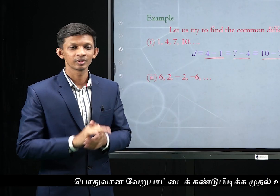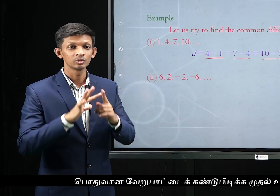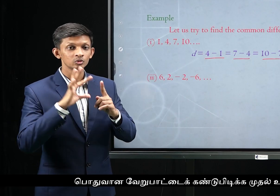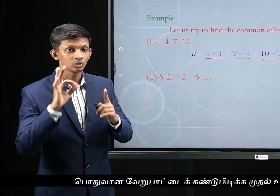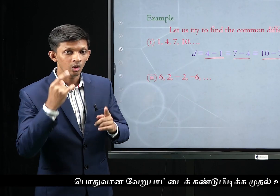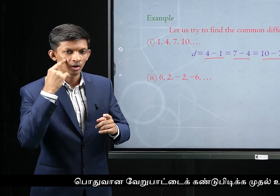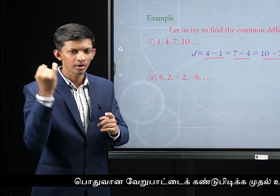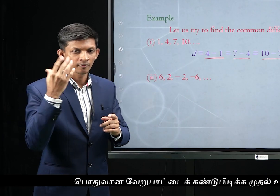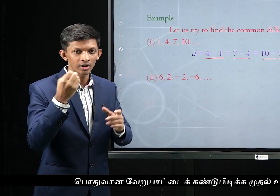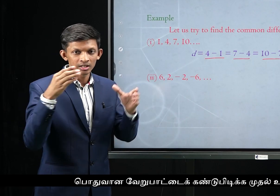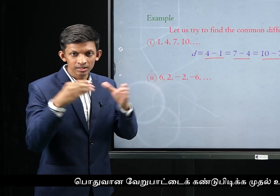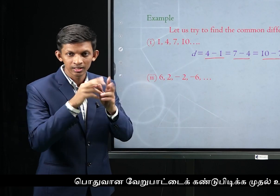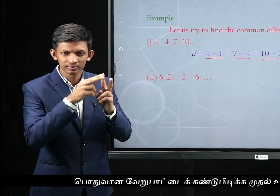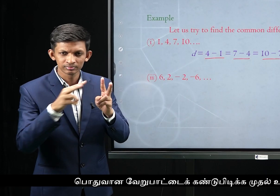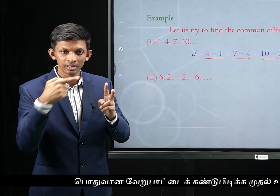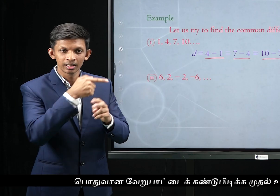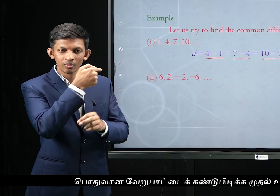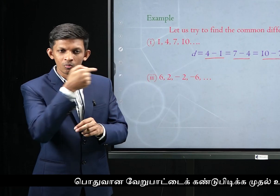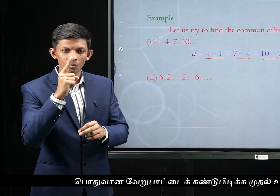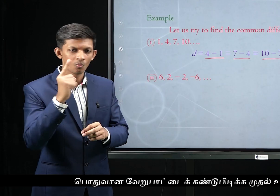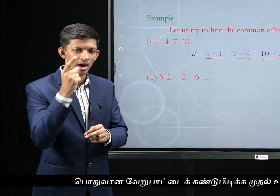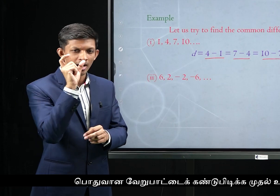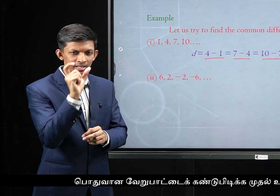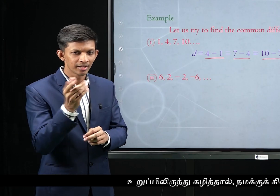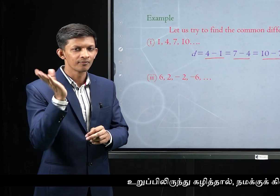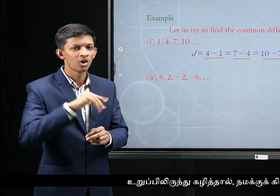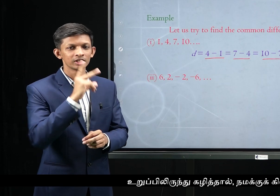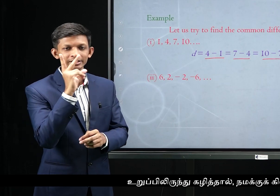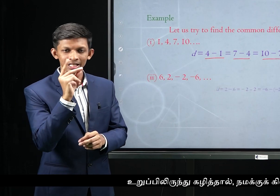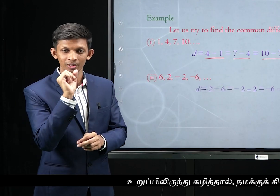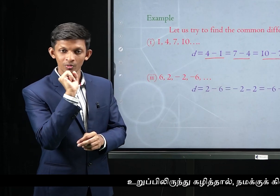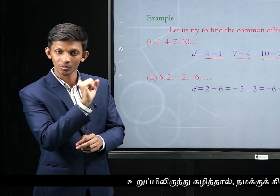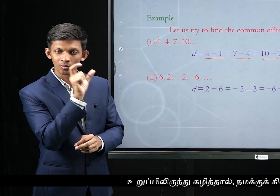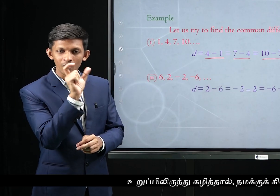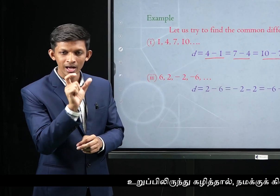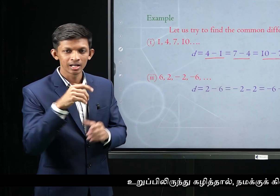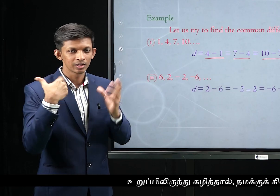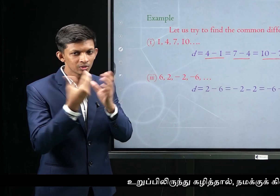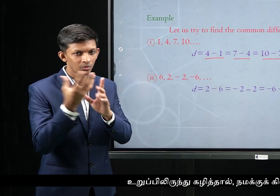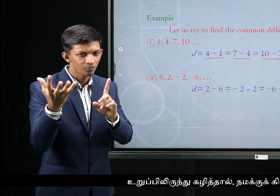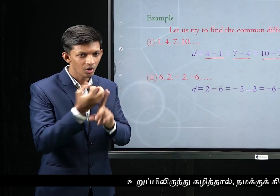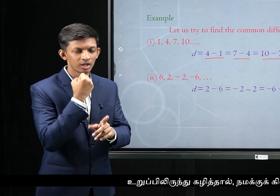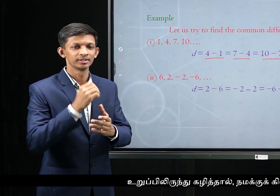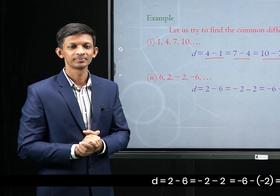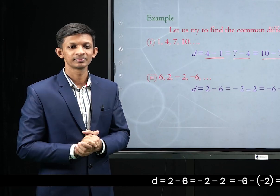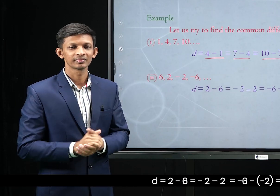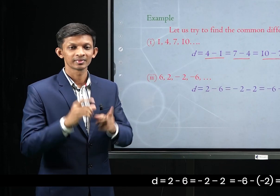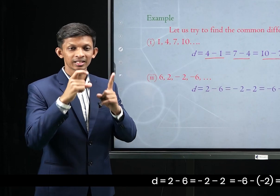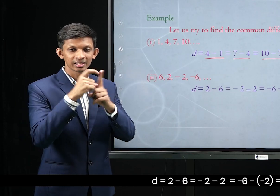பொதுவான வேறுபாட்டை கண்டுபிடிக்க முதல் உறுப்பை இரண்டாவது உறுப்பிலிருந்து கழித்தால் நமக்கு கிடைக்கும் டி